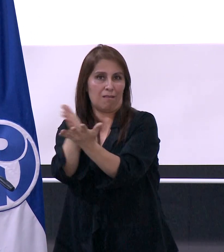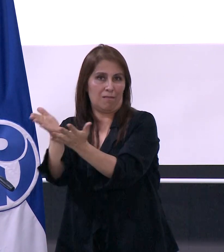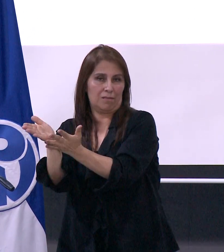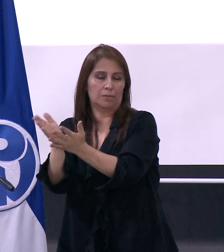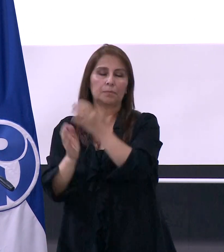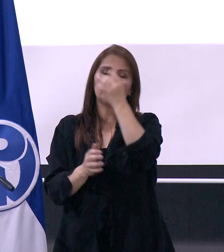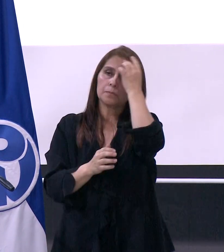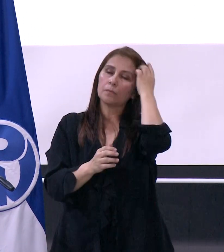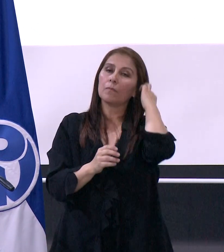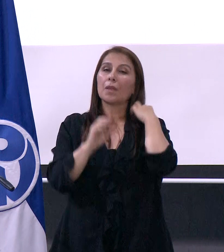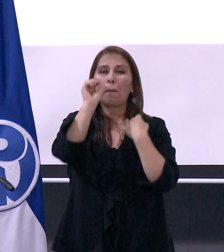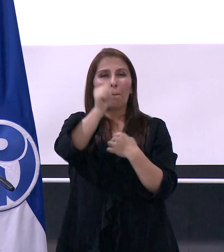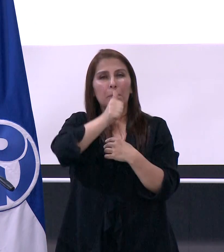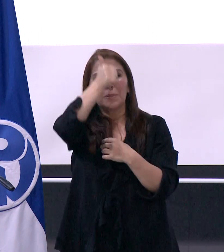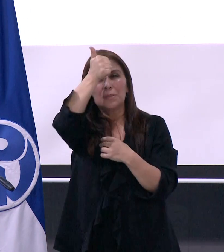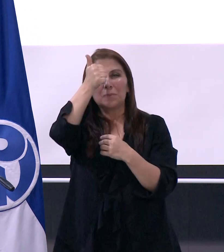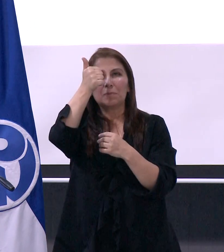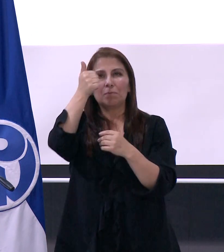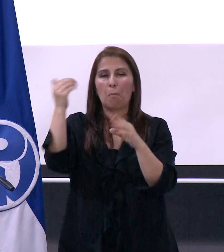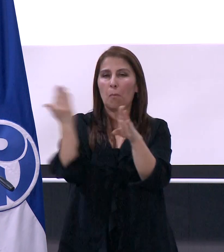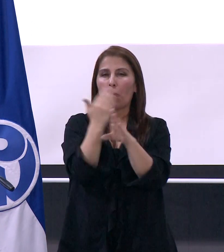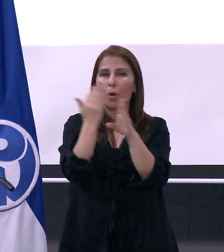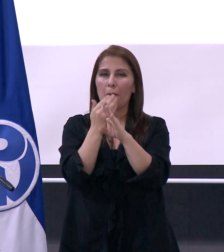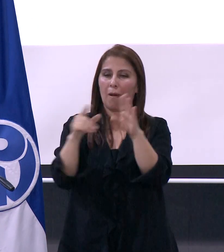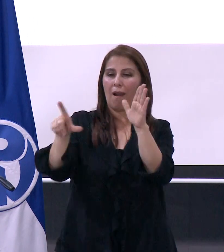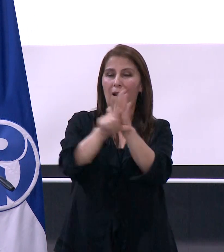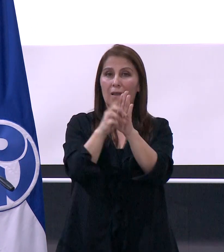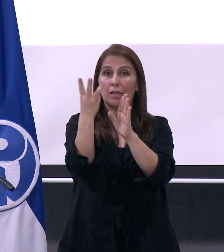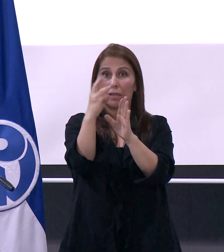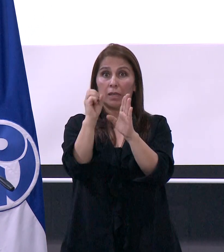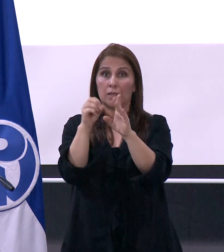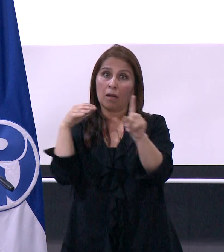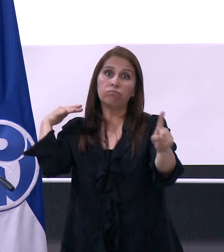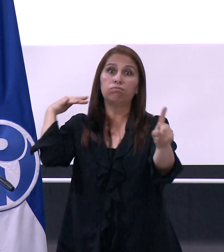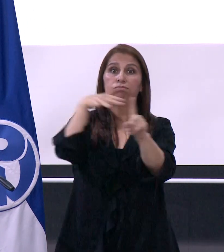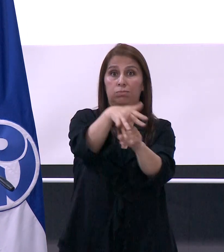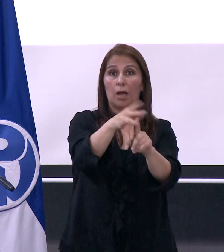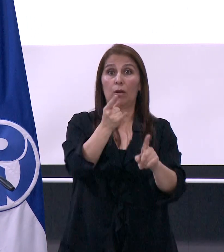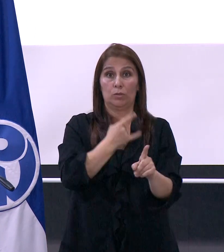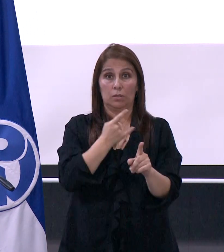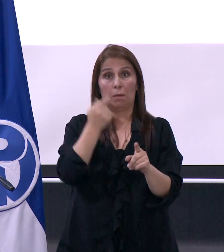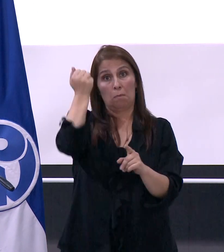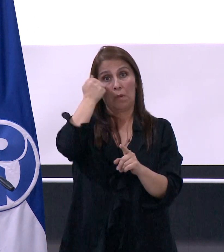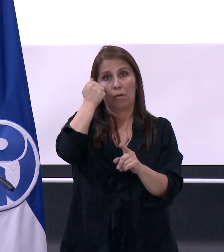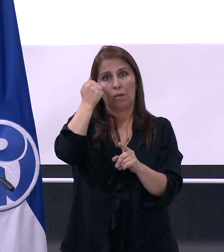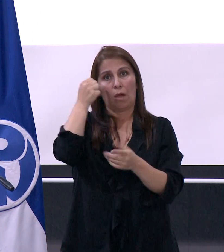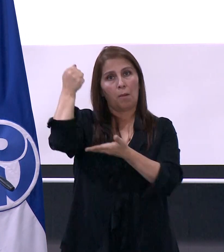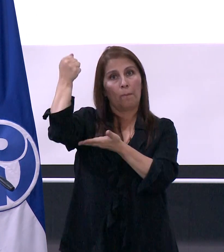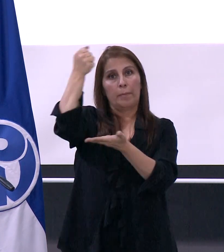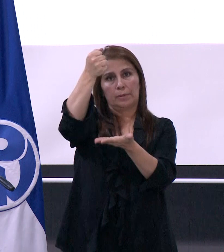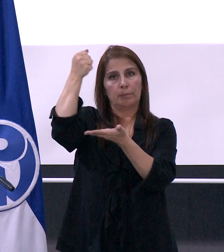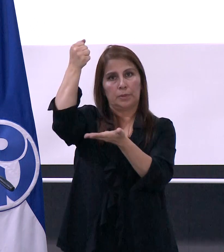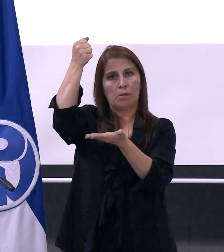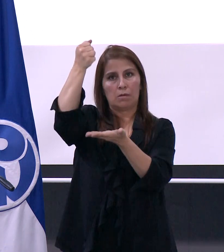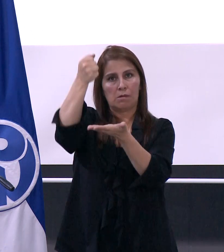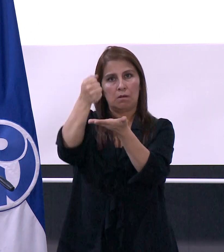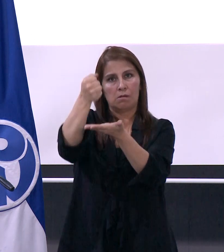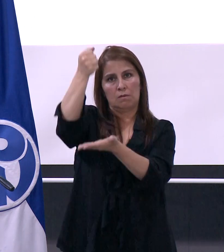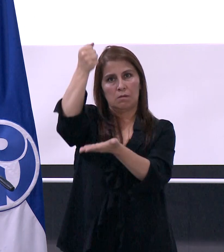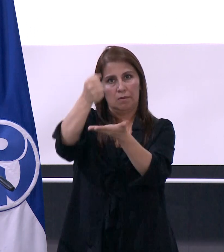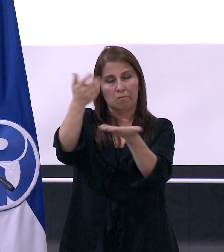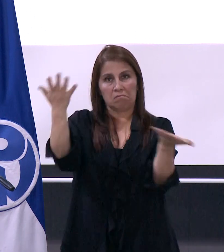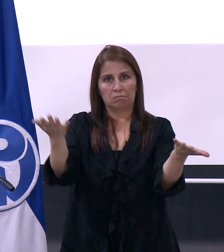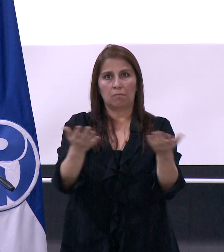problema que le creó la ley 30 del 92 a la universidad y a todas las universidades públicas fue la del presupuesto que ya sabemos prácticamente